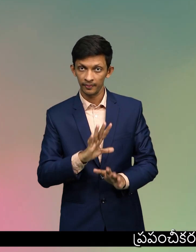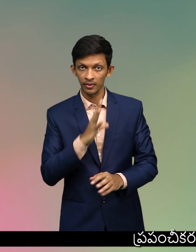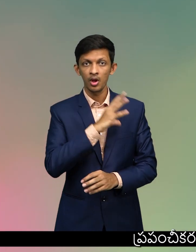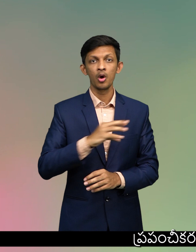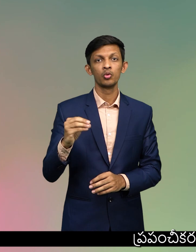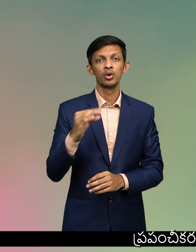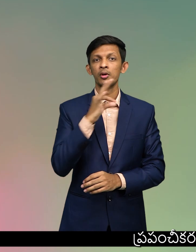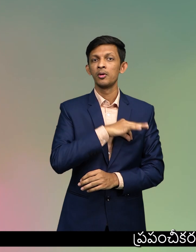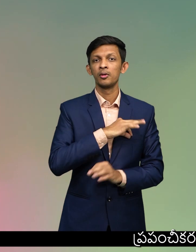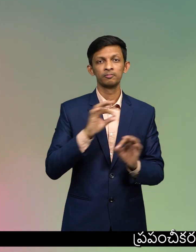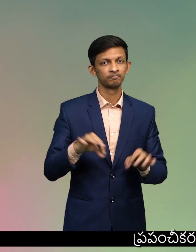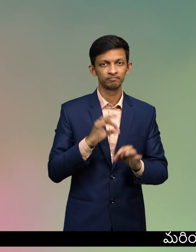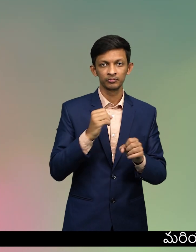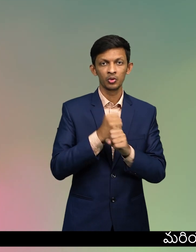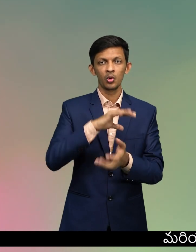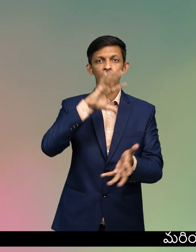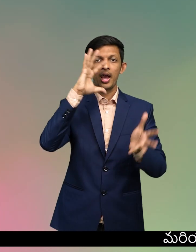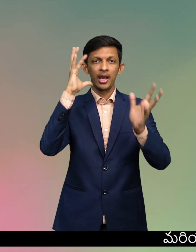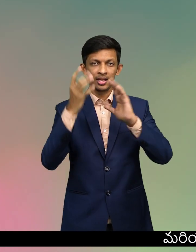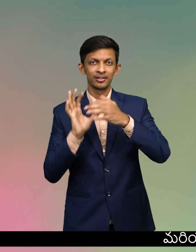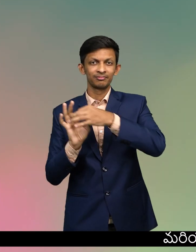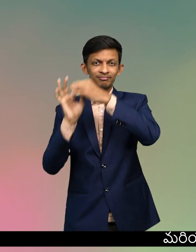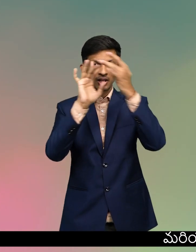ప్రపంచీకరణ యొక్క ప్రయోజనాలు మరియు అప్రయోజనాలు.